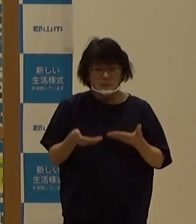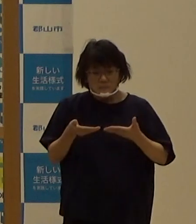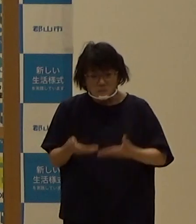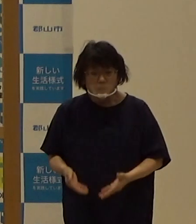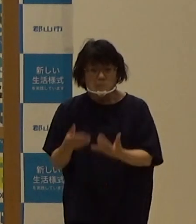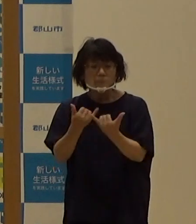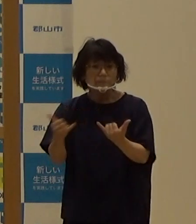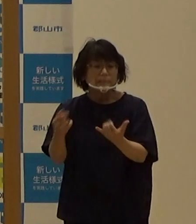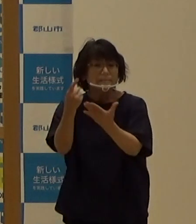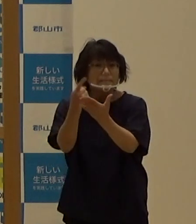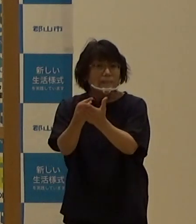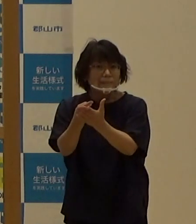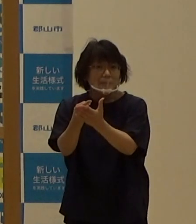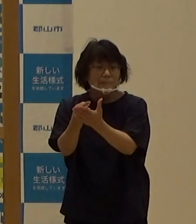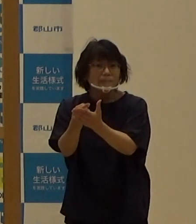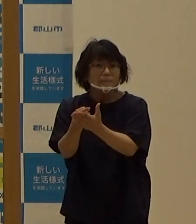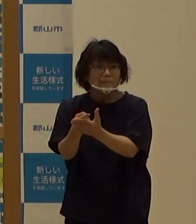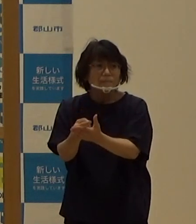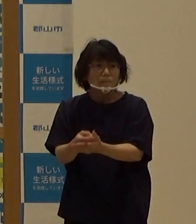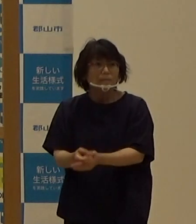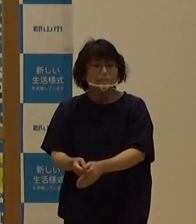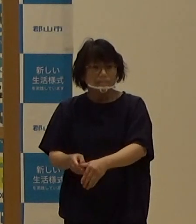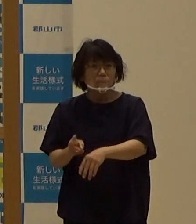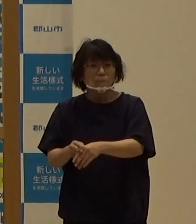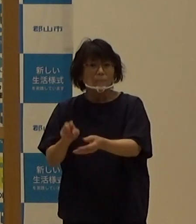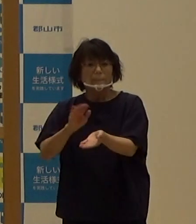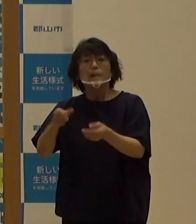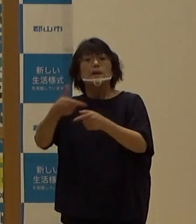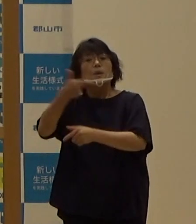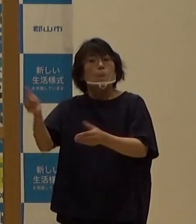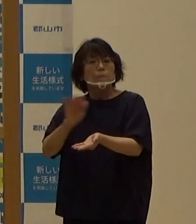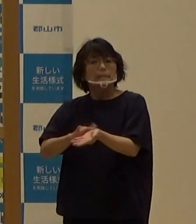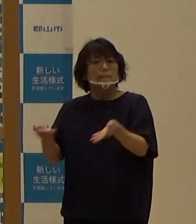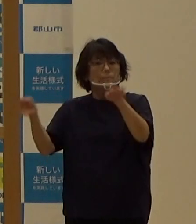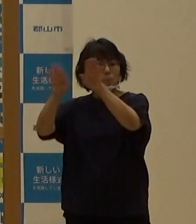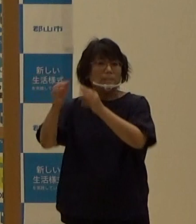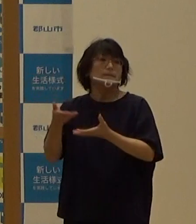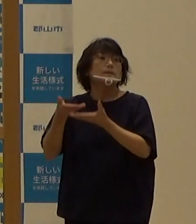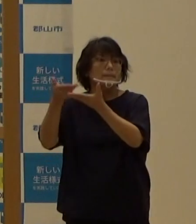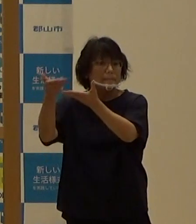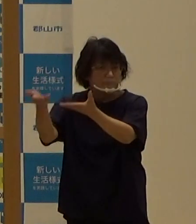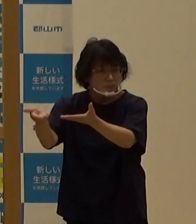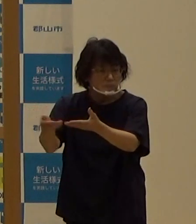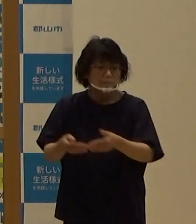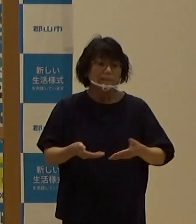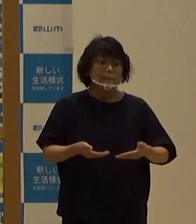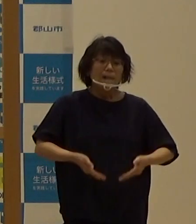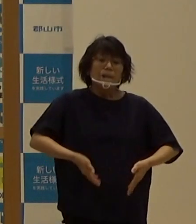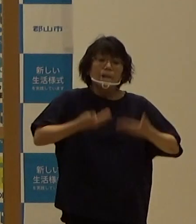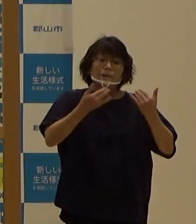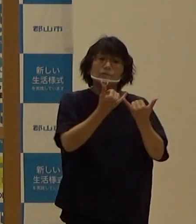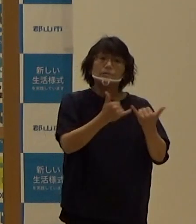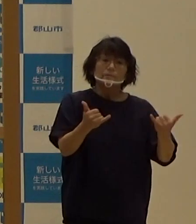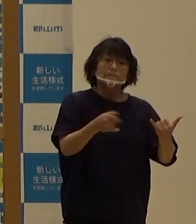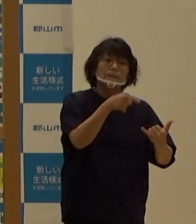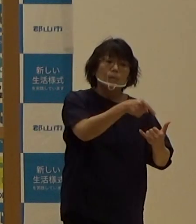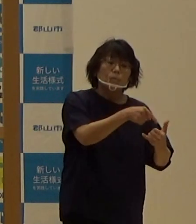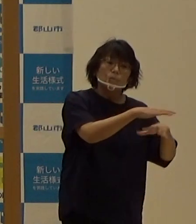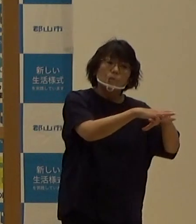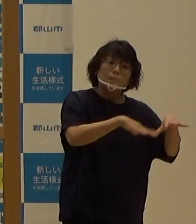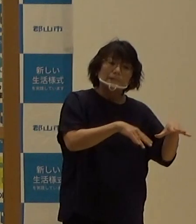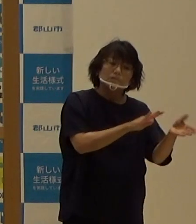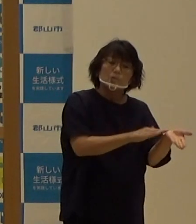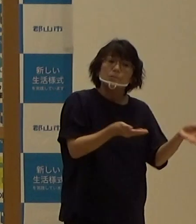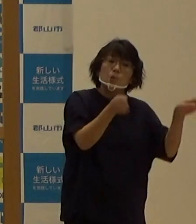かですね、軽症な人は本当に町医者の人たちに見てもらって、そこで住み分けて、どこの病院